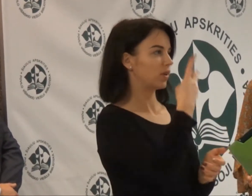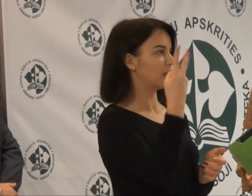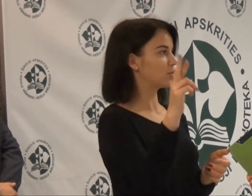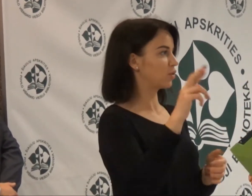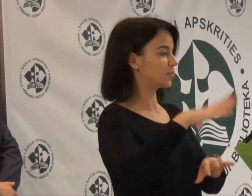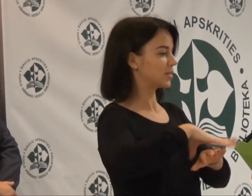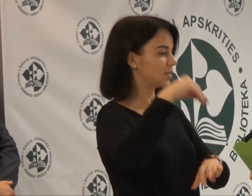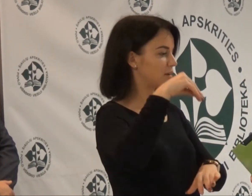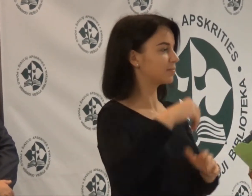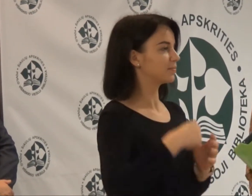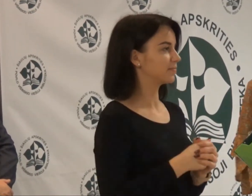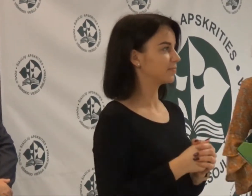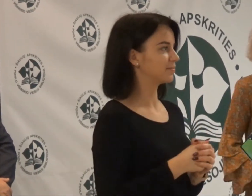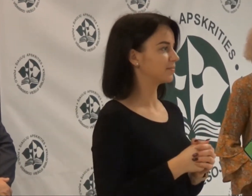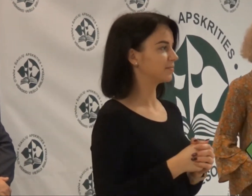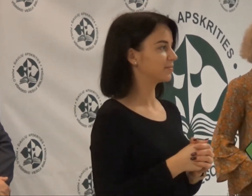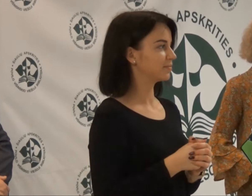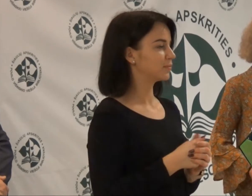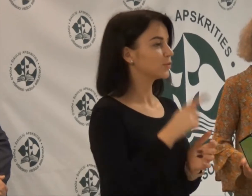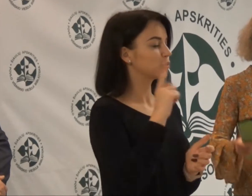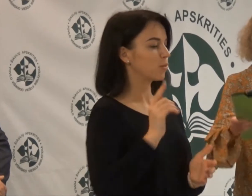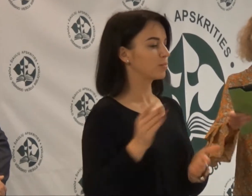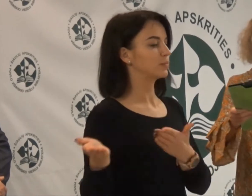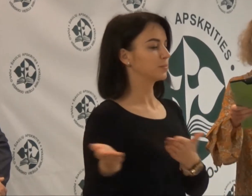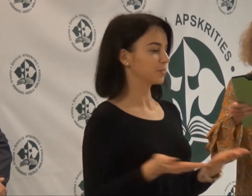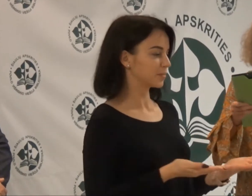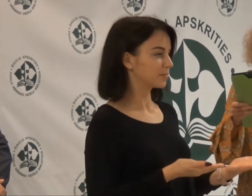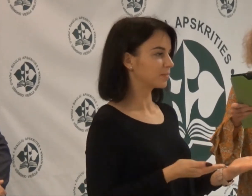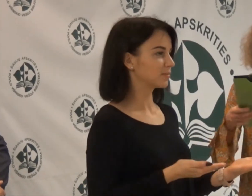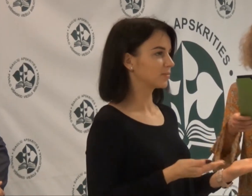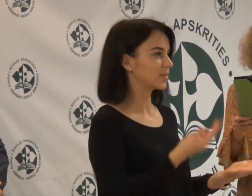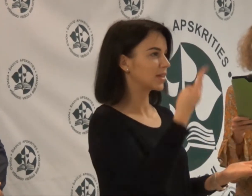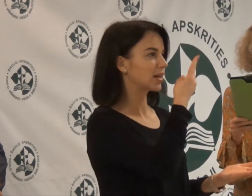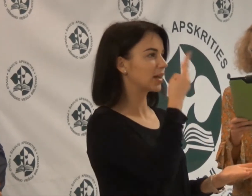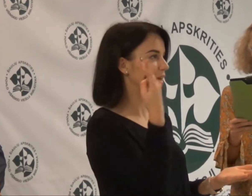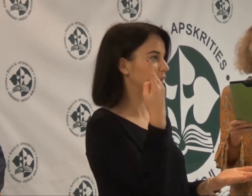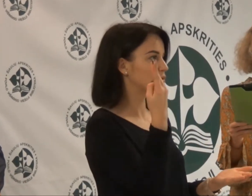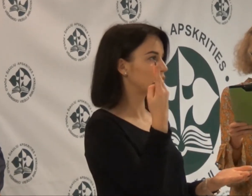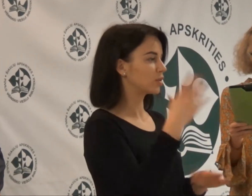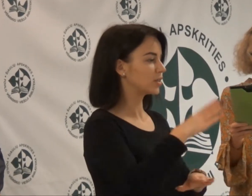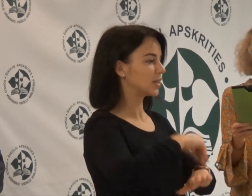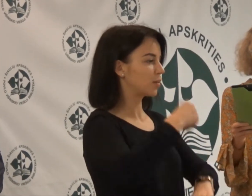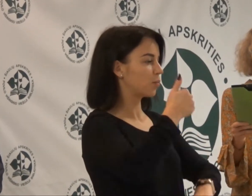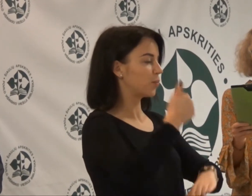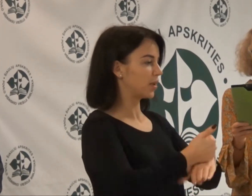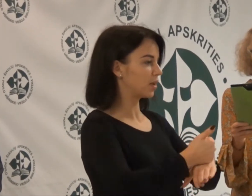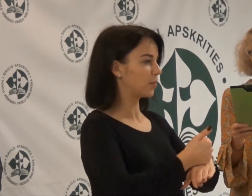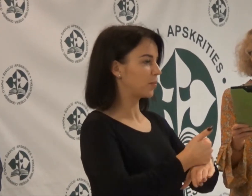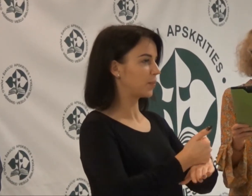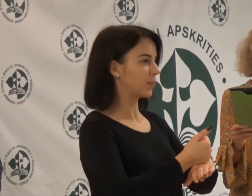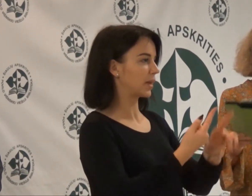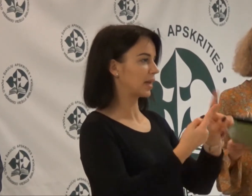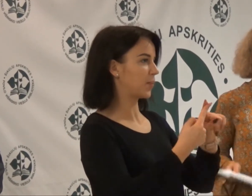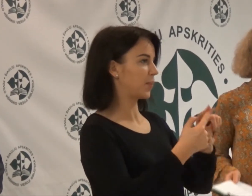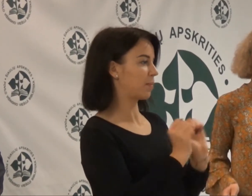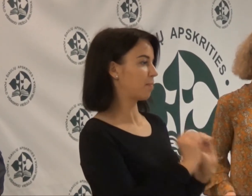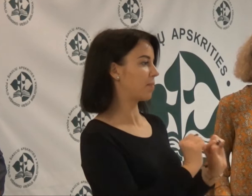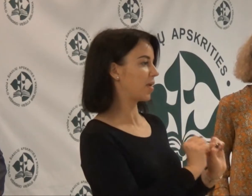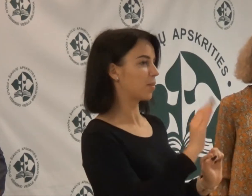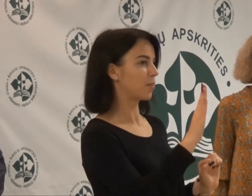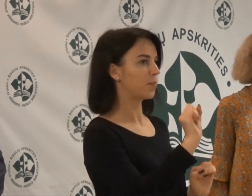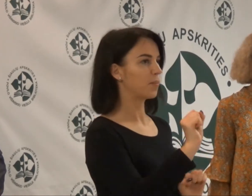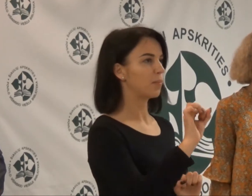Seimo. Ir jums leidus noriu pakviesti Lietuvos Seimo pirmininko pirmąją pavaduotoją